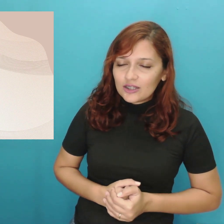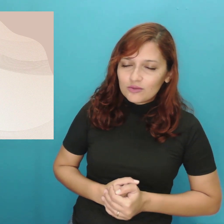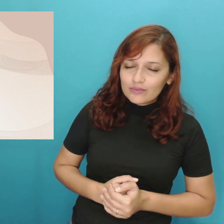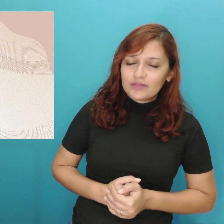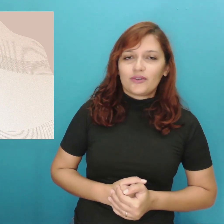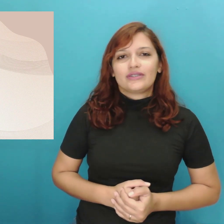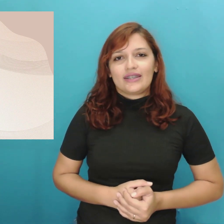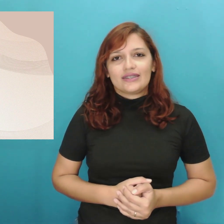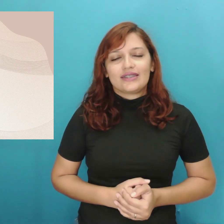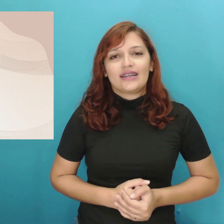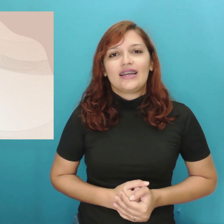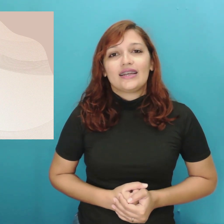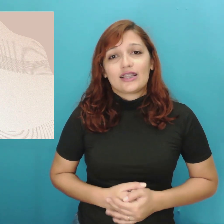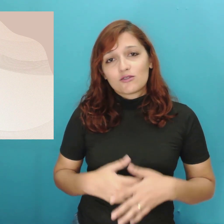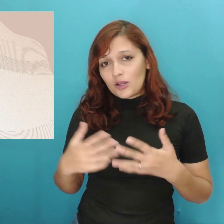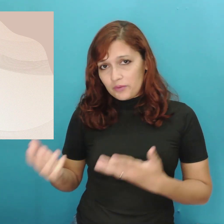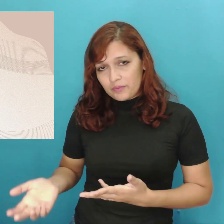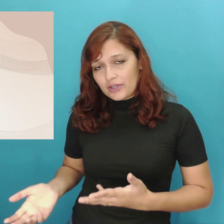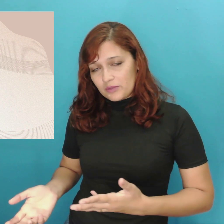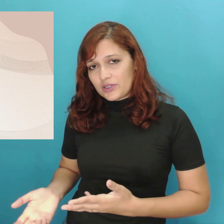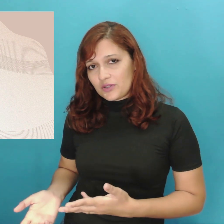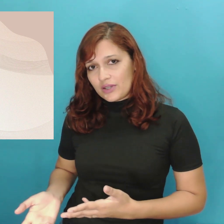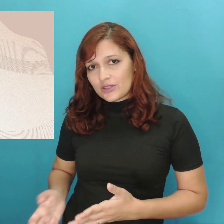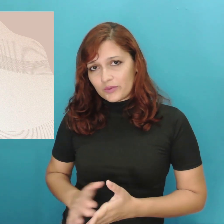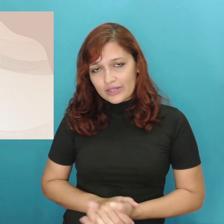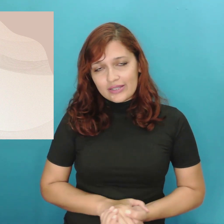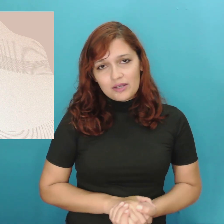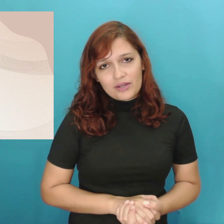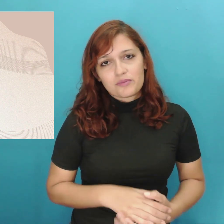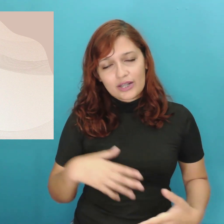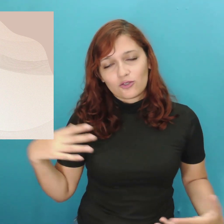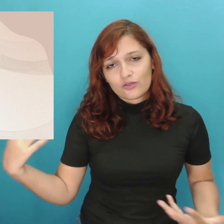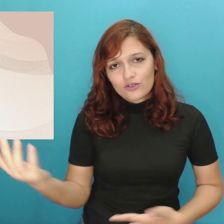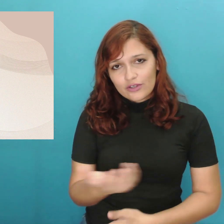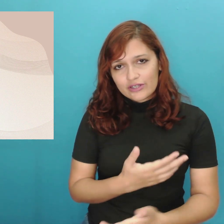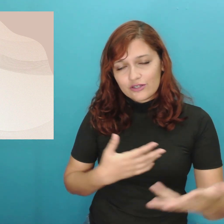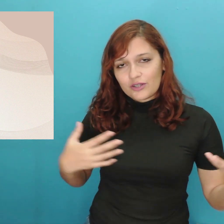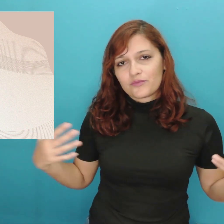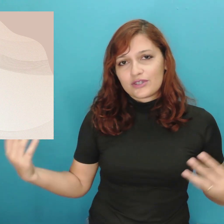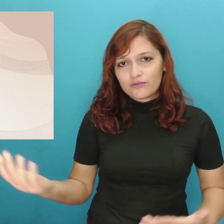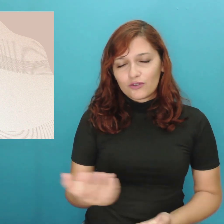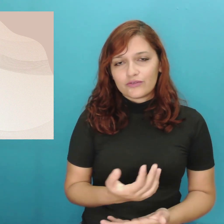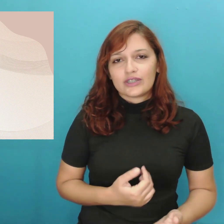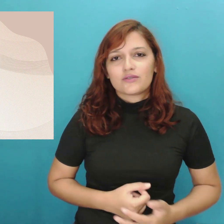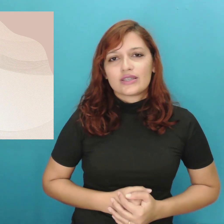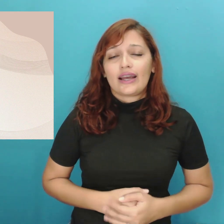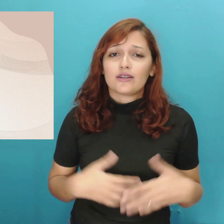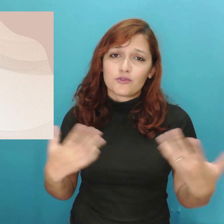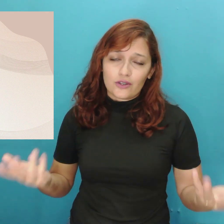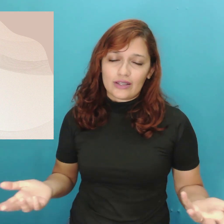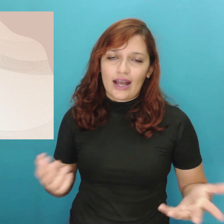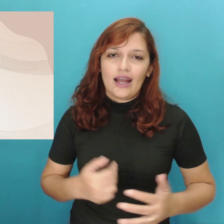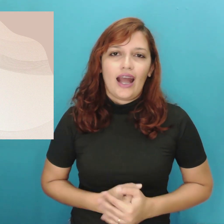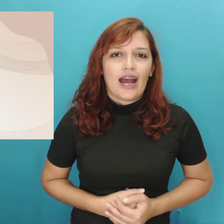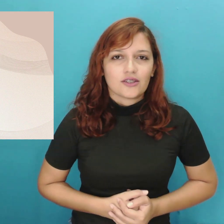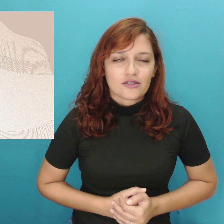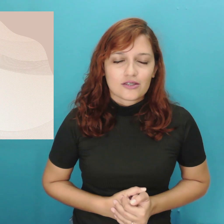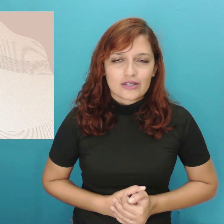tão importante, não só para as pessoas surdas, né, mas para todos nós que estamos envolvidos e queremos tornar a nossa